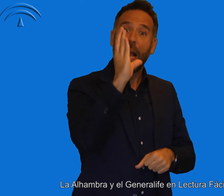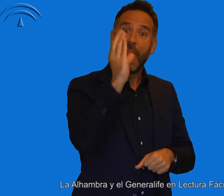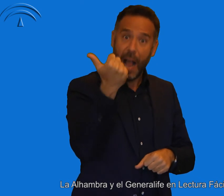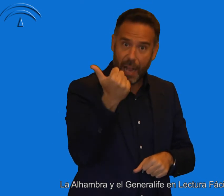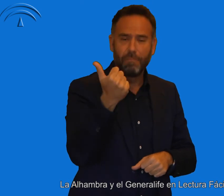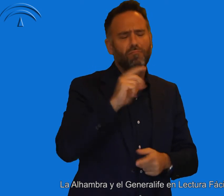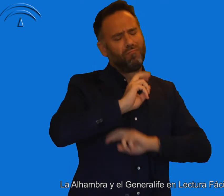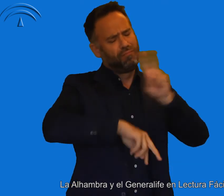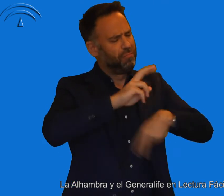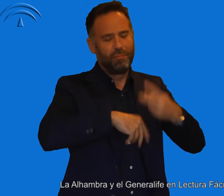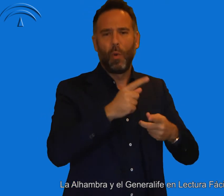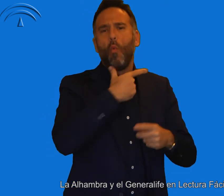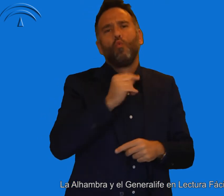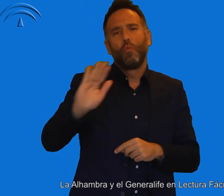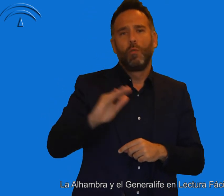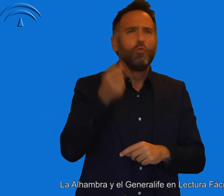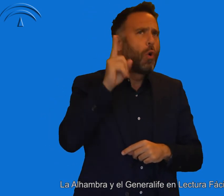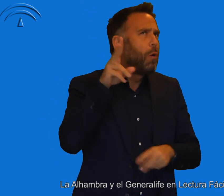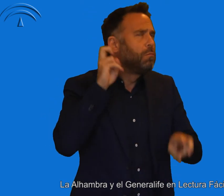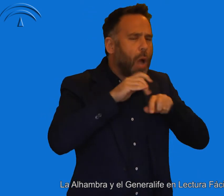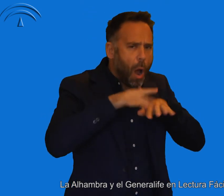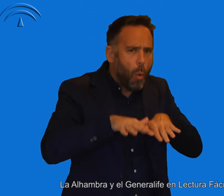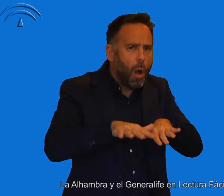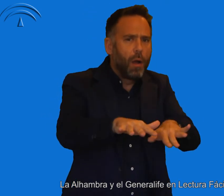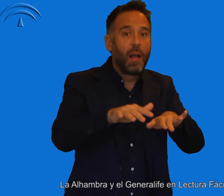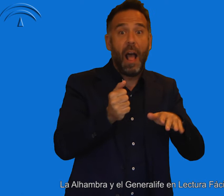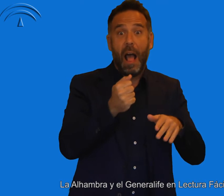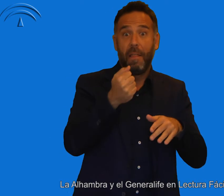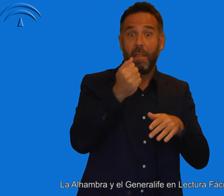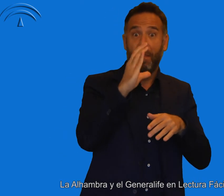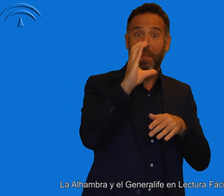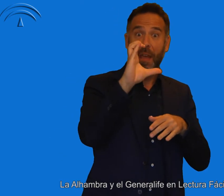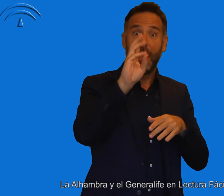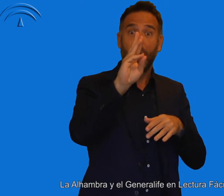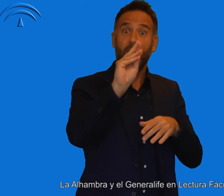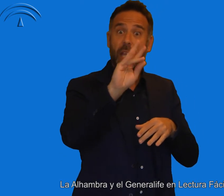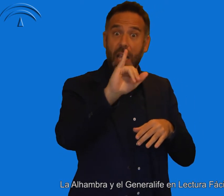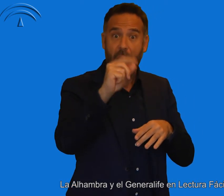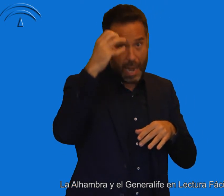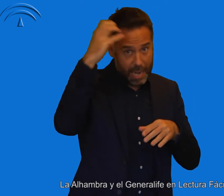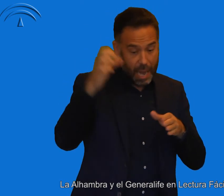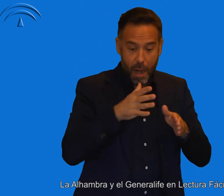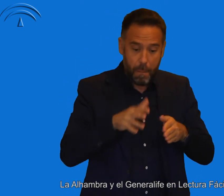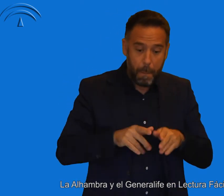Solo se escucha el rumor del agua. La acequia real entra por el patio y salta en los surtidores.